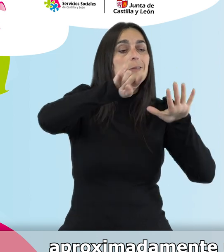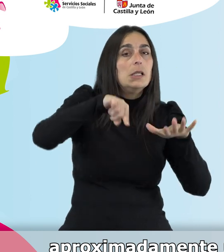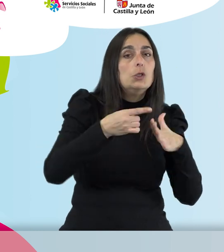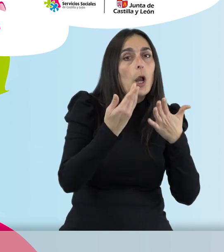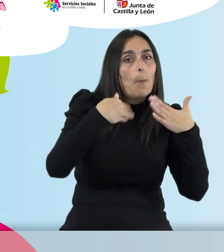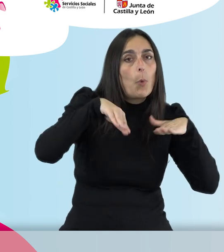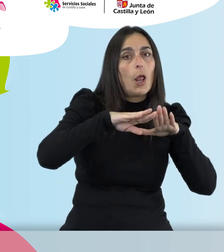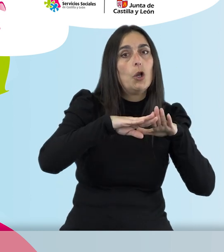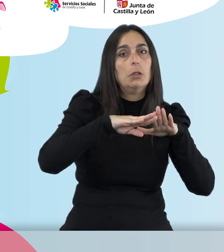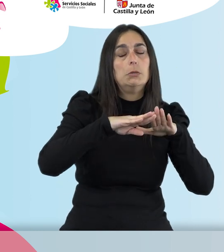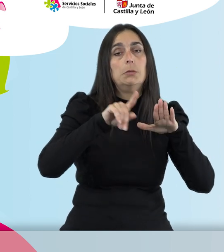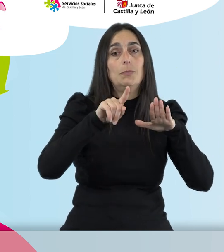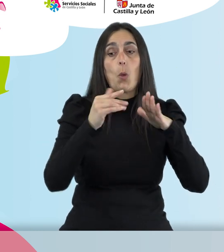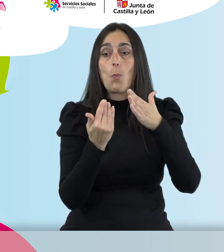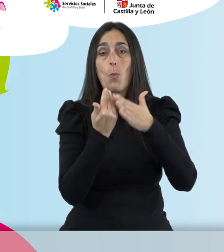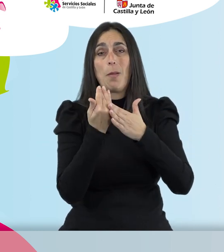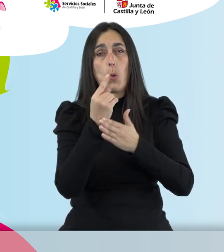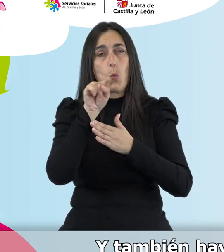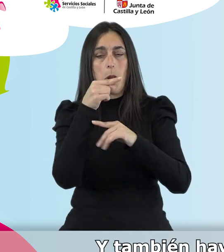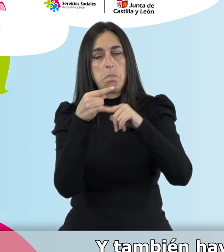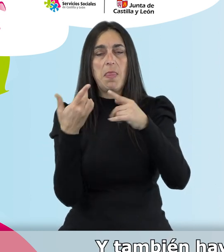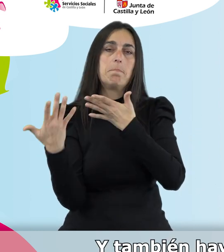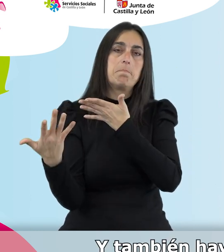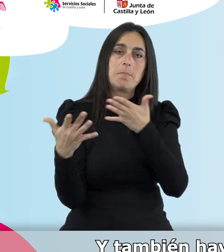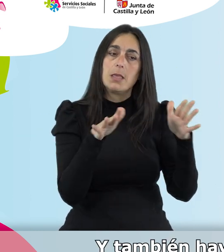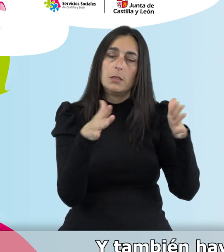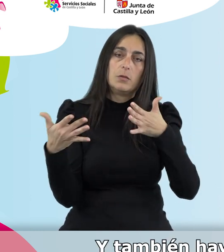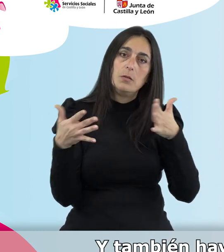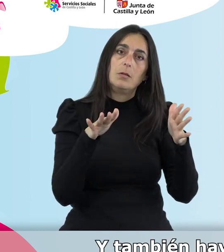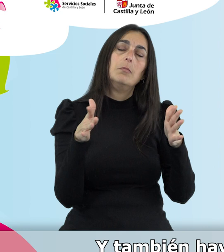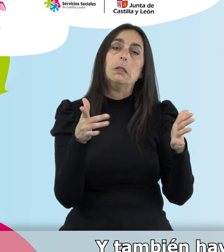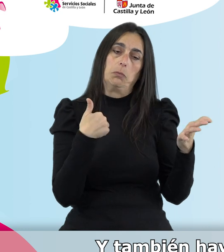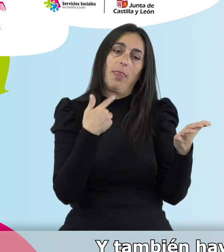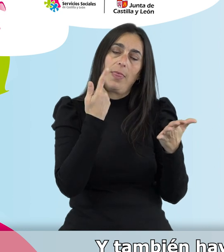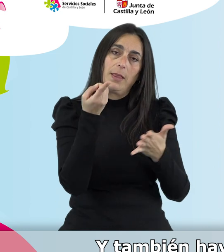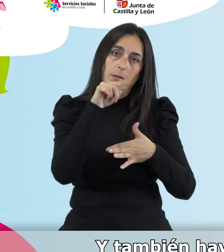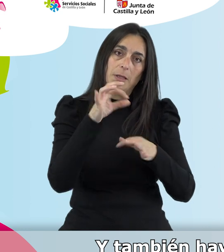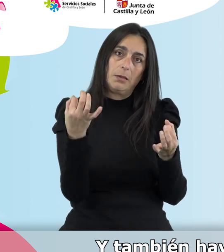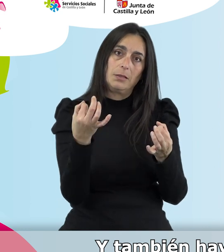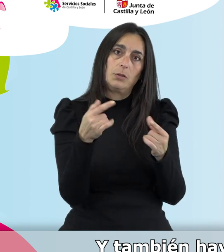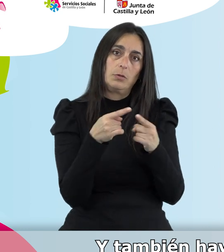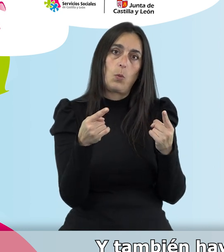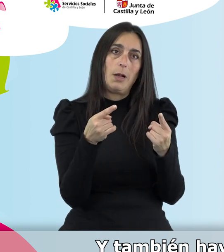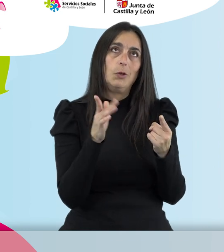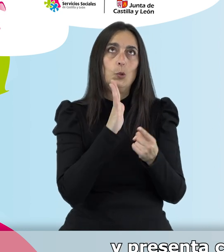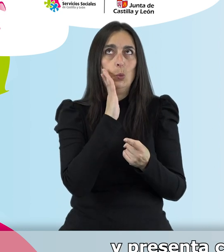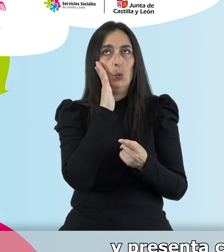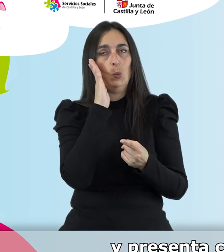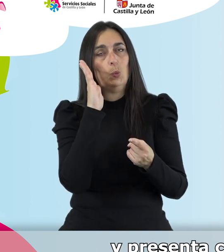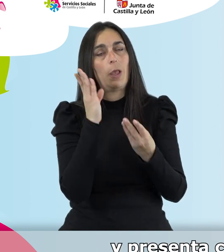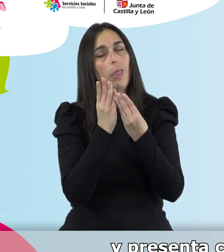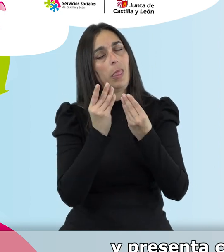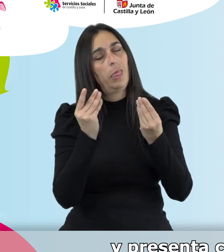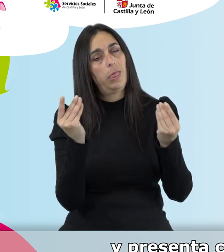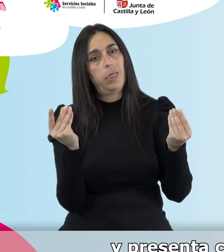por la noche y una hora y media por la mañana. Y también hay que decir que es un sueño mucho más ligero y